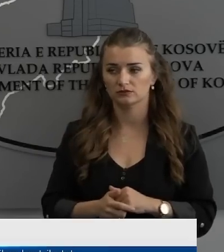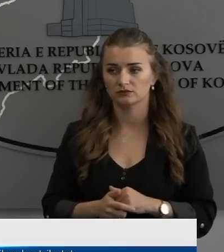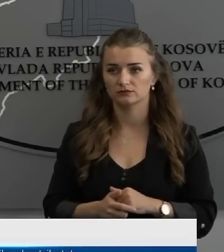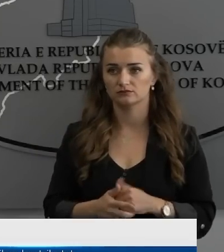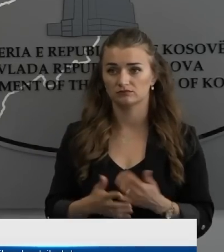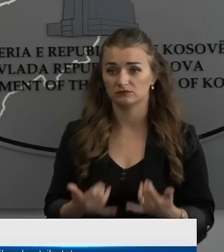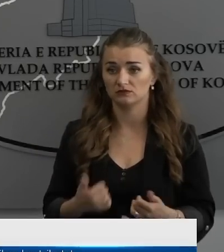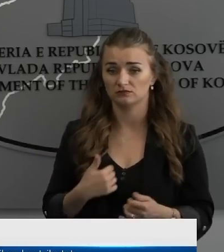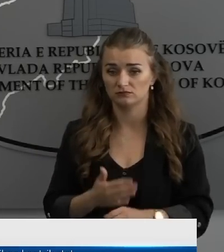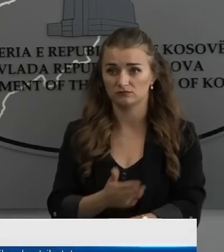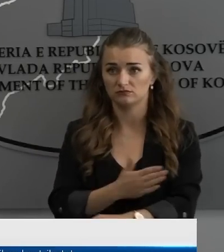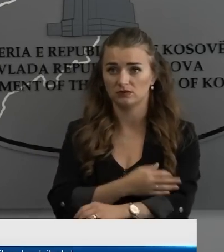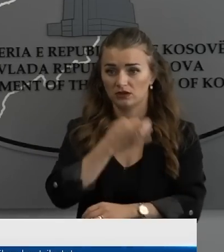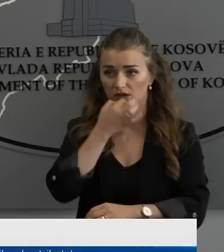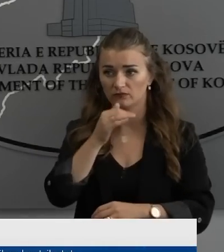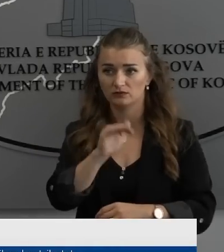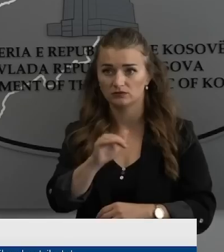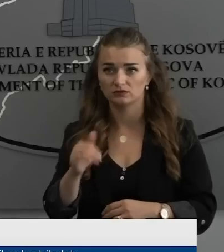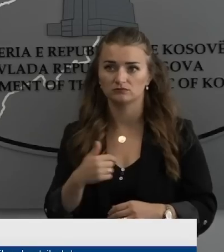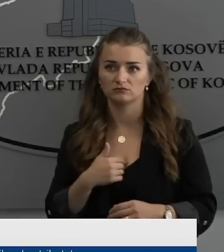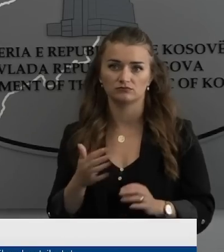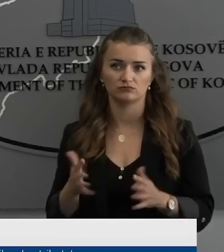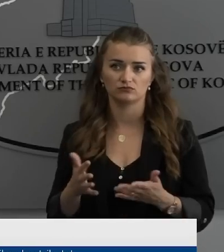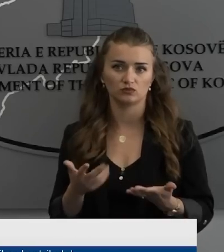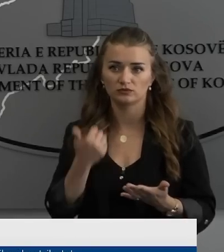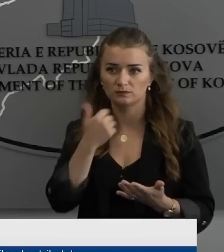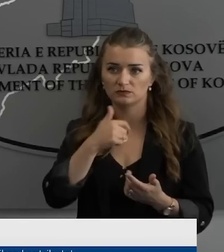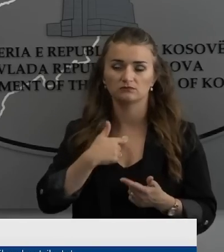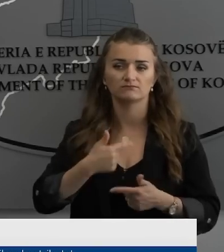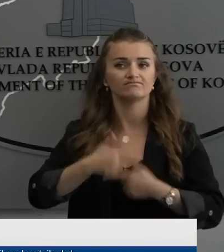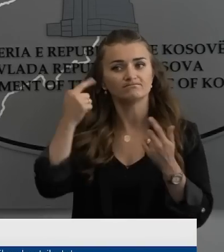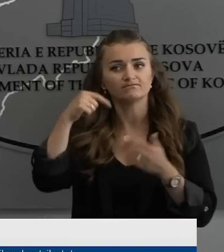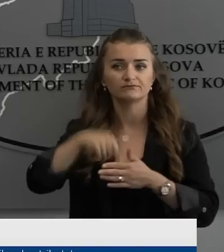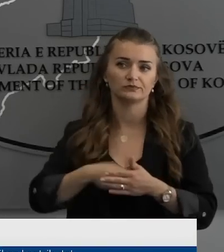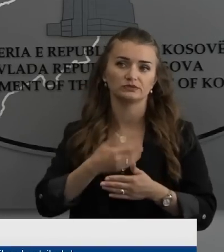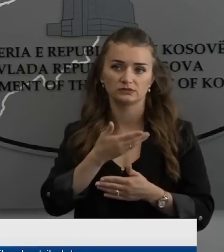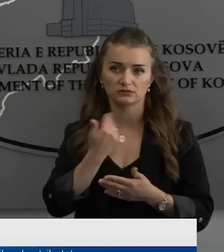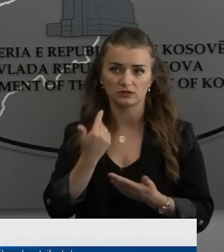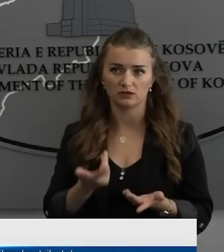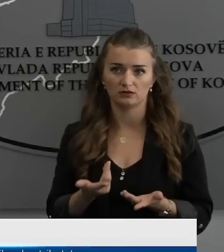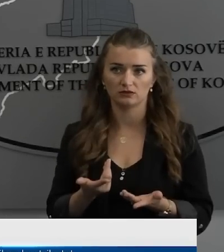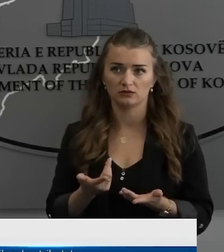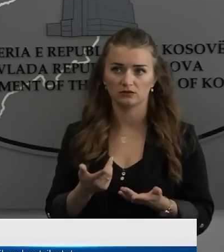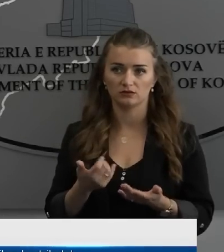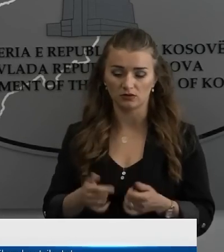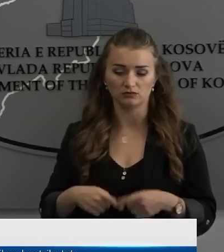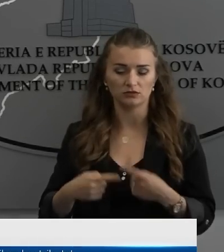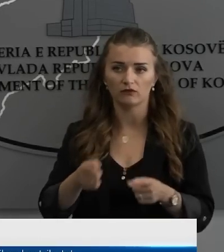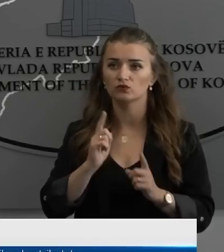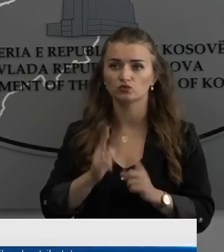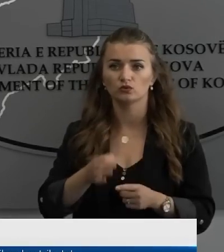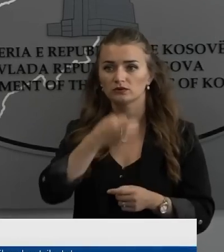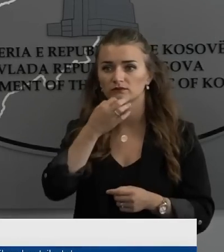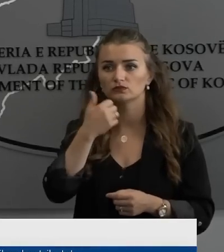japun informacion për informacionin ende të paplotësuar, por brenda kësaj jave duhet të dihet këtë çështje.